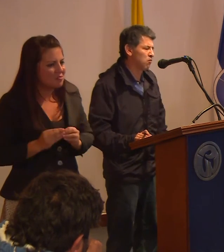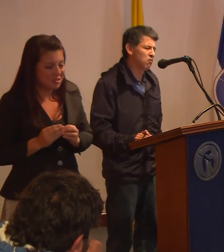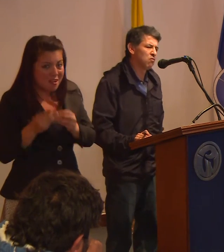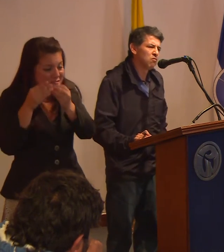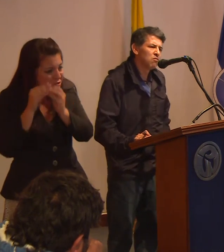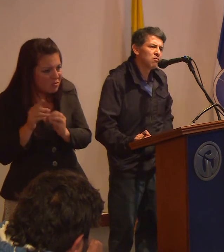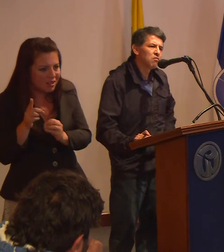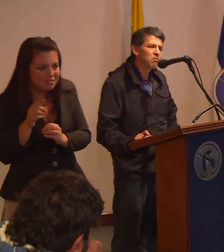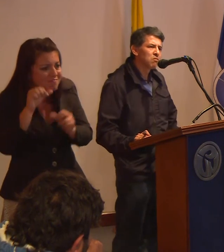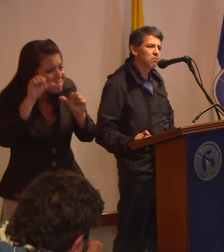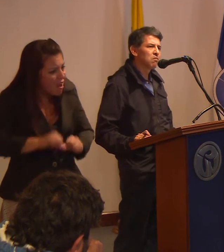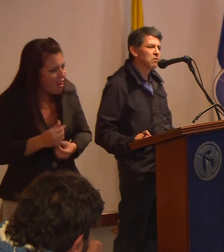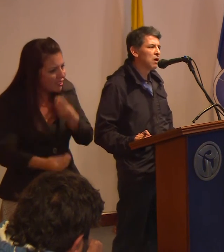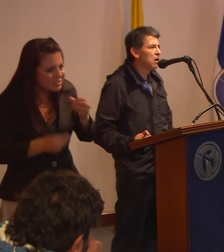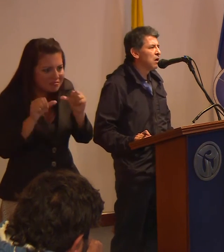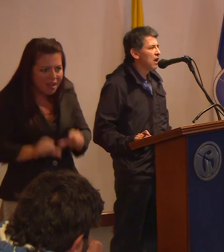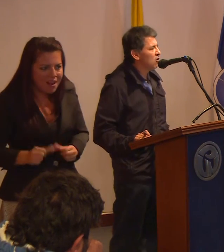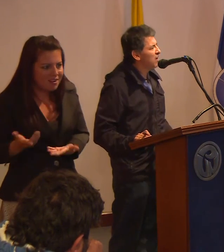hecho.